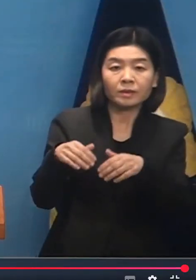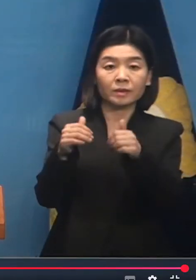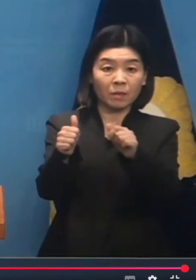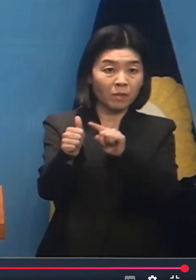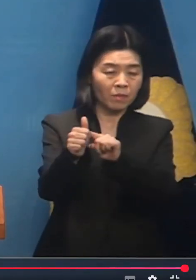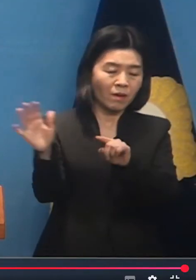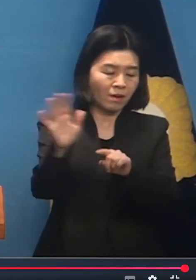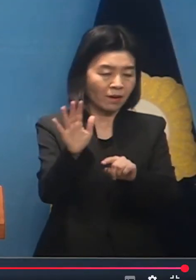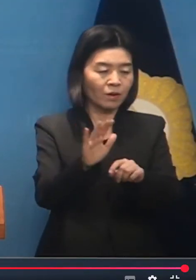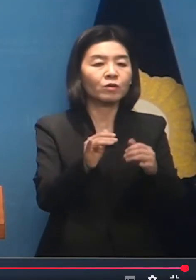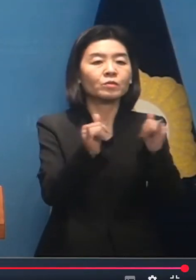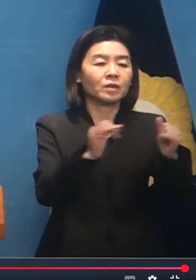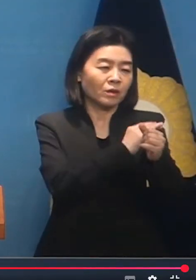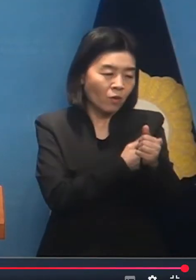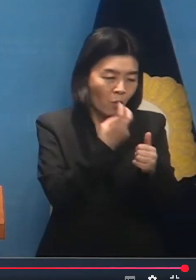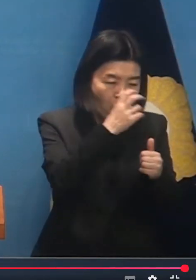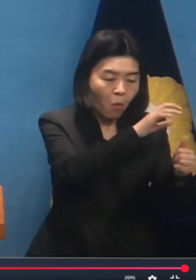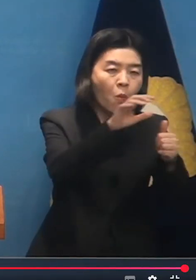고의 요체로 만들겠습니다.